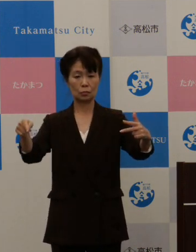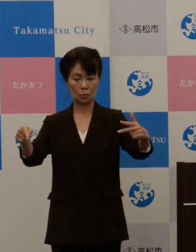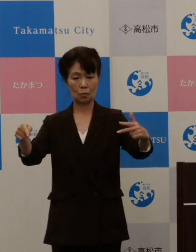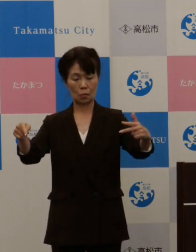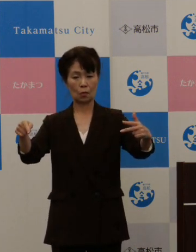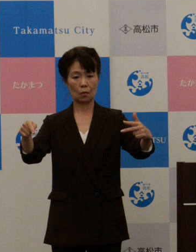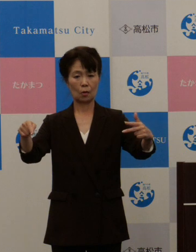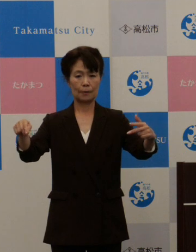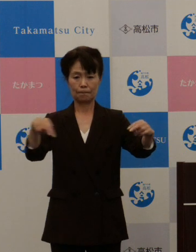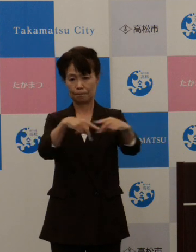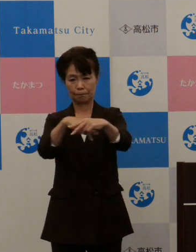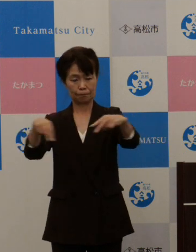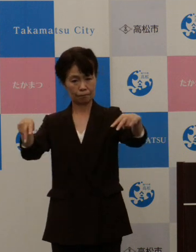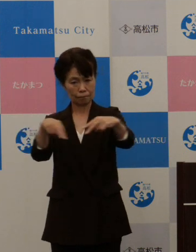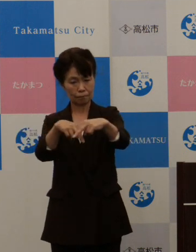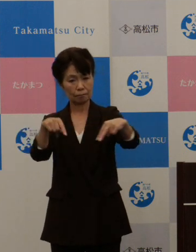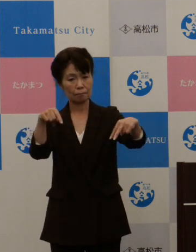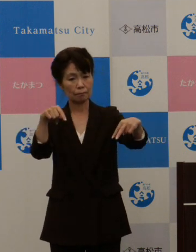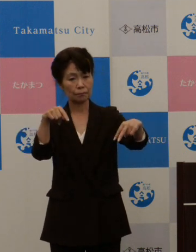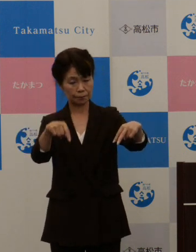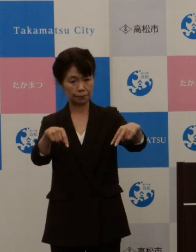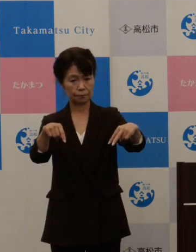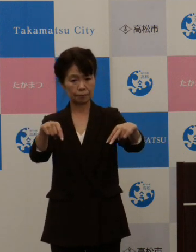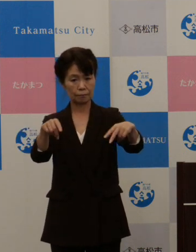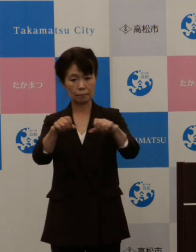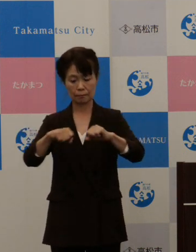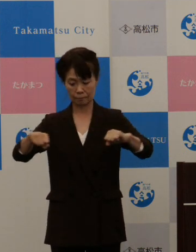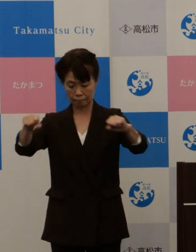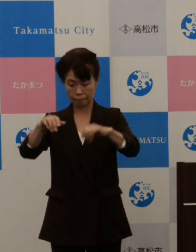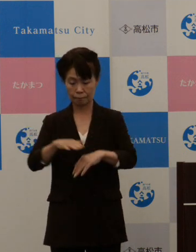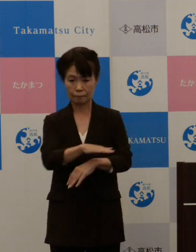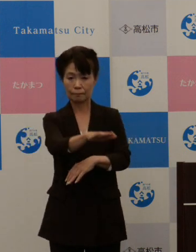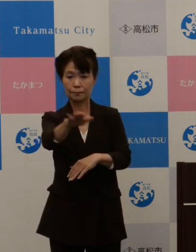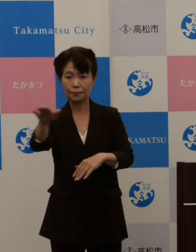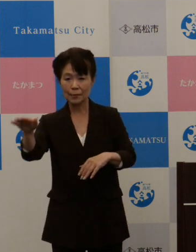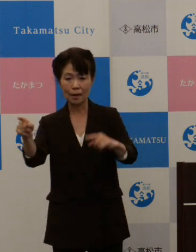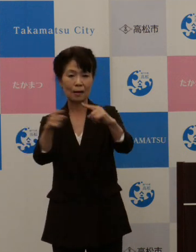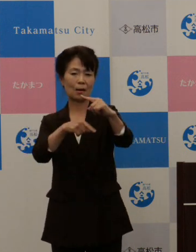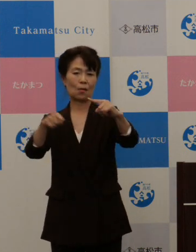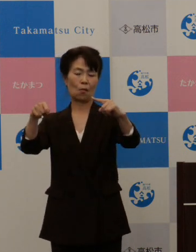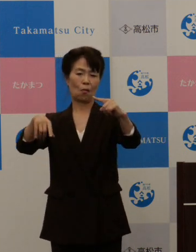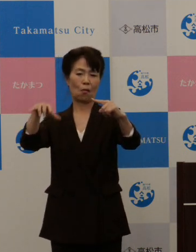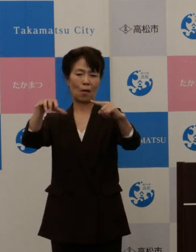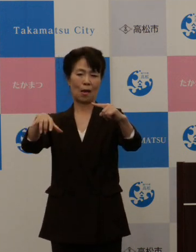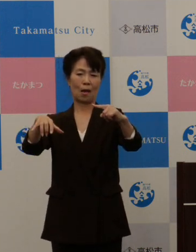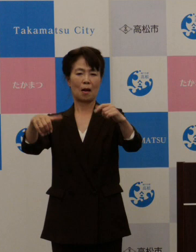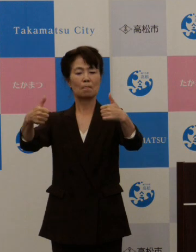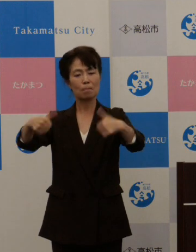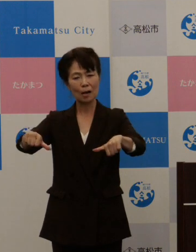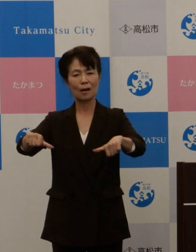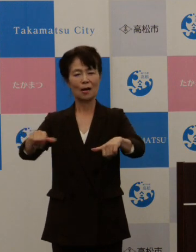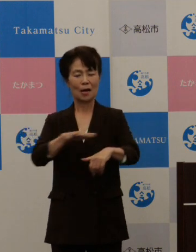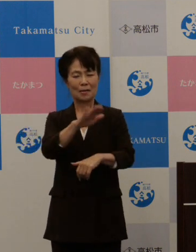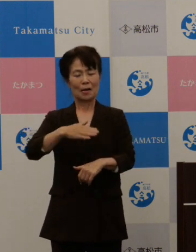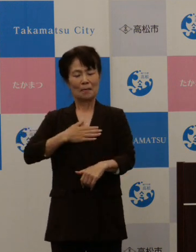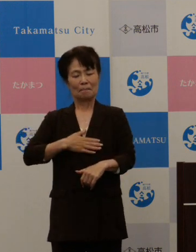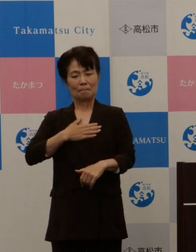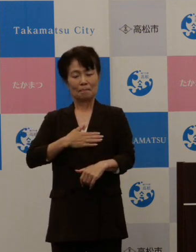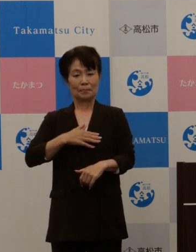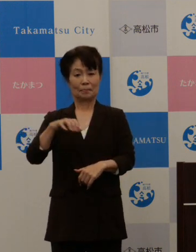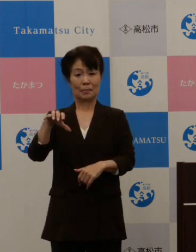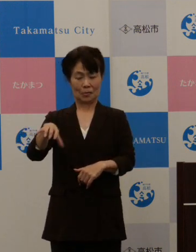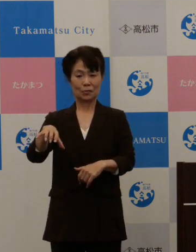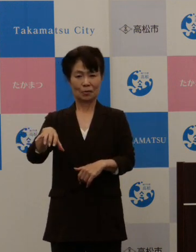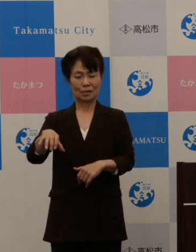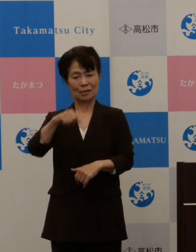行き来でありますとか、サンポート全体が公園化して居心地のいい場所になるというような